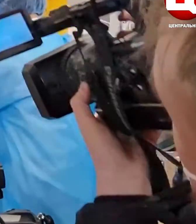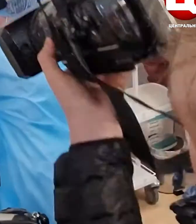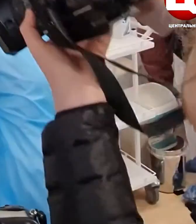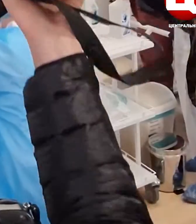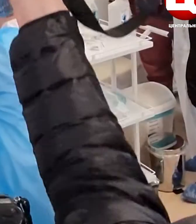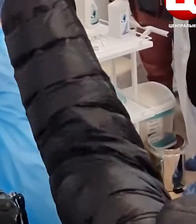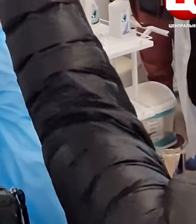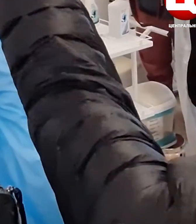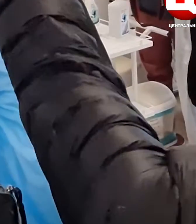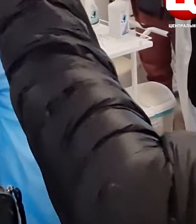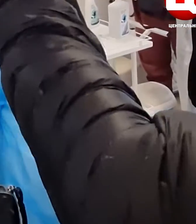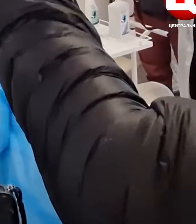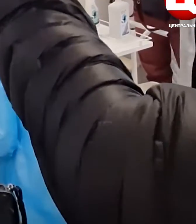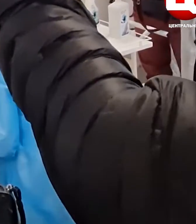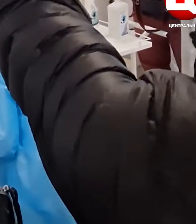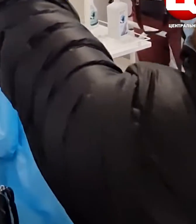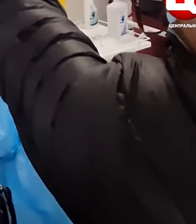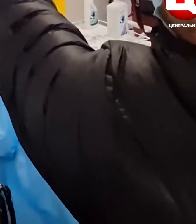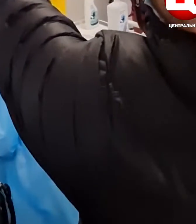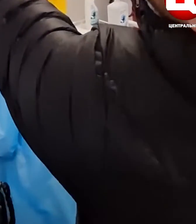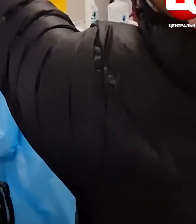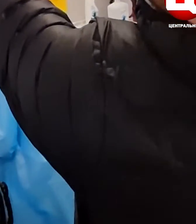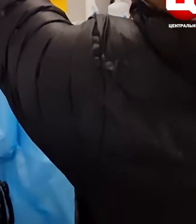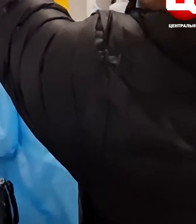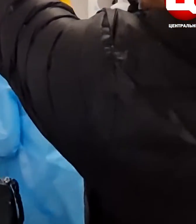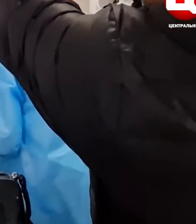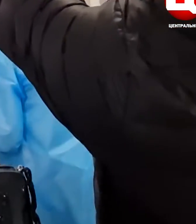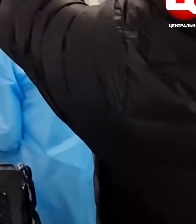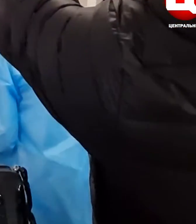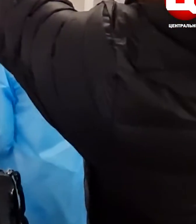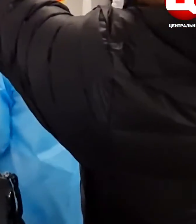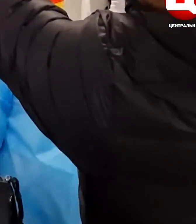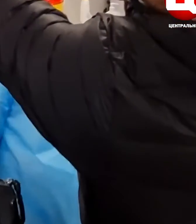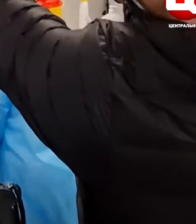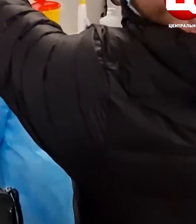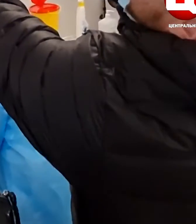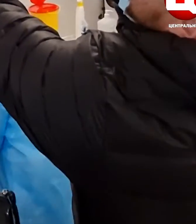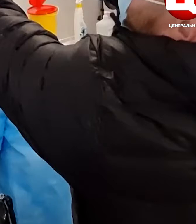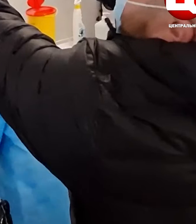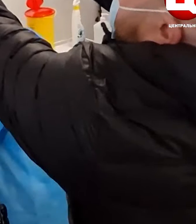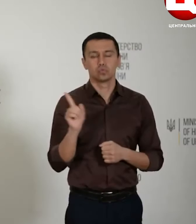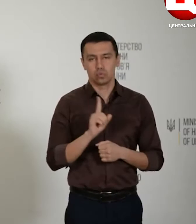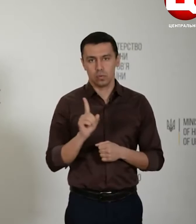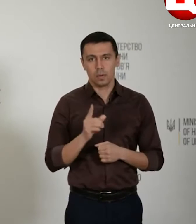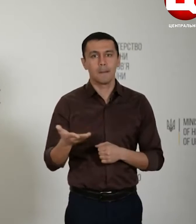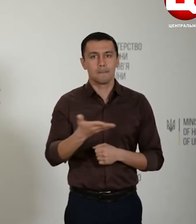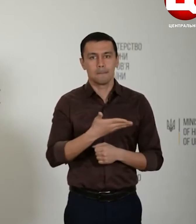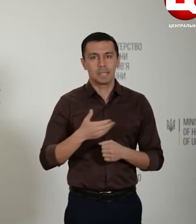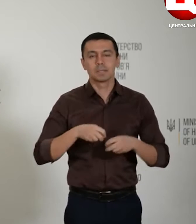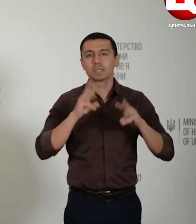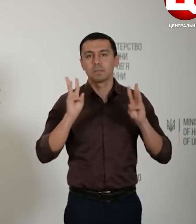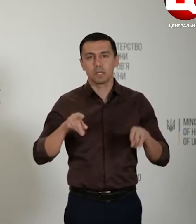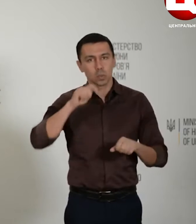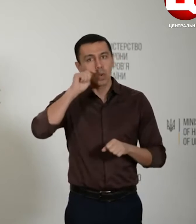Максим Степанов запевняє, вакцина перевірена. Сам зробив щеплення минулої доби. Почувається нормально. Ми